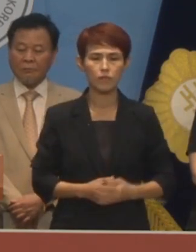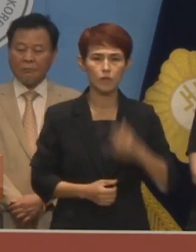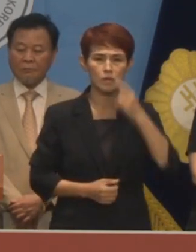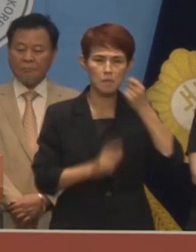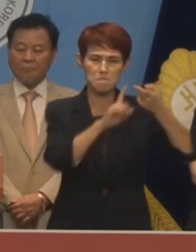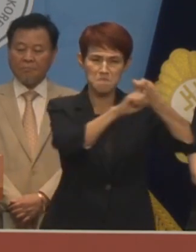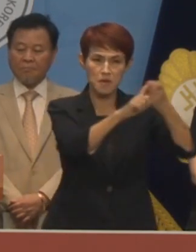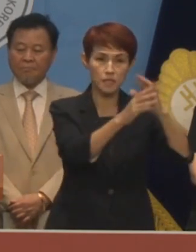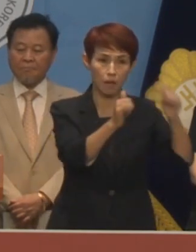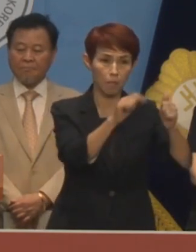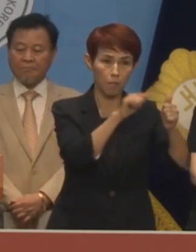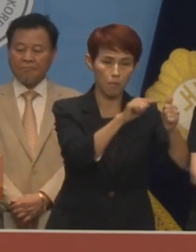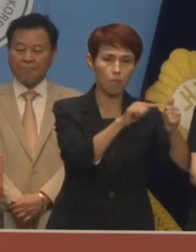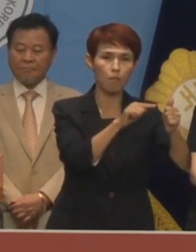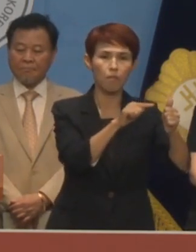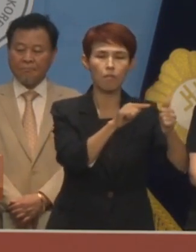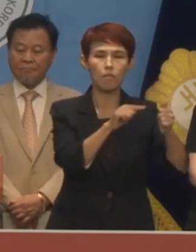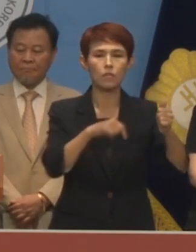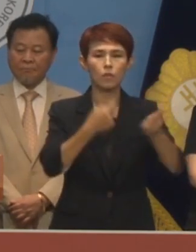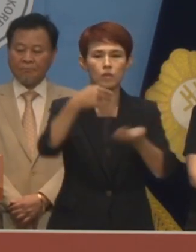인사로 지목된 신임